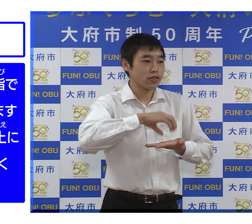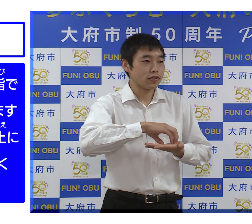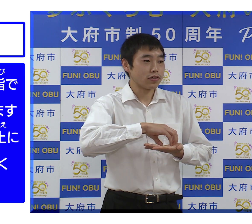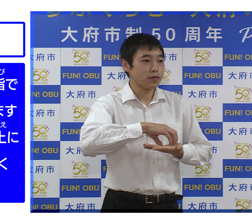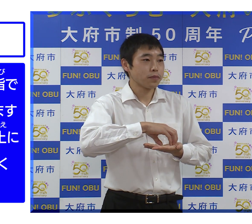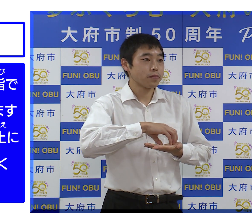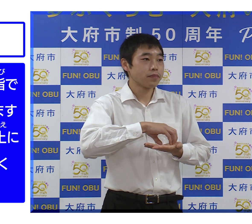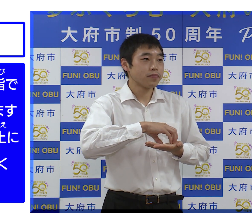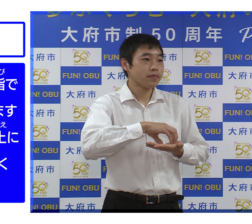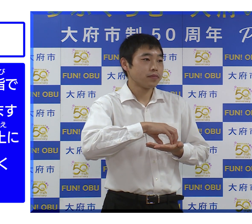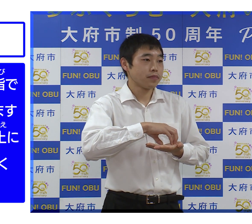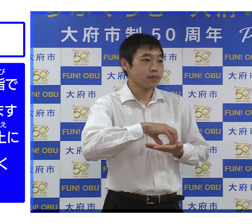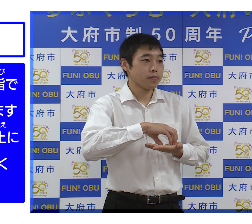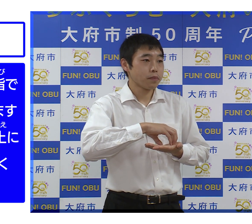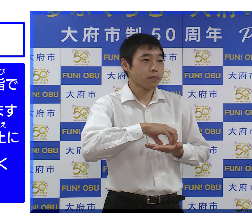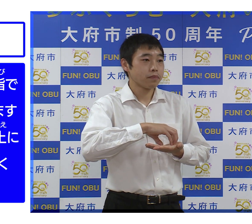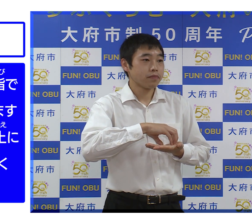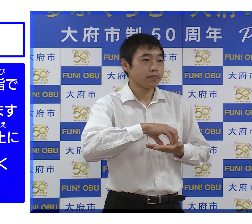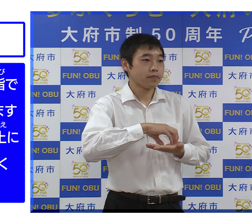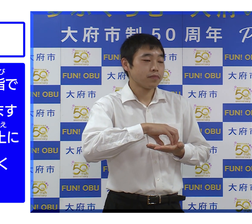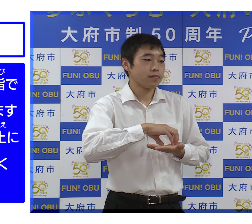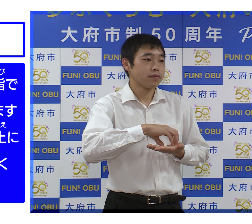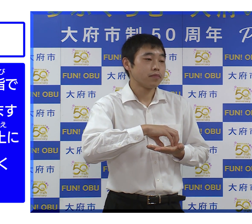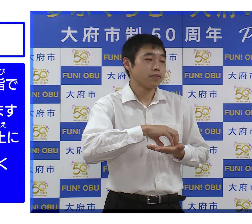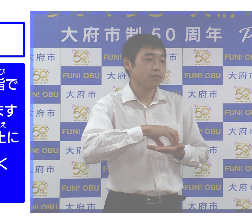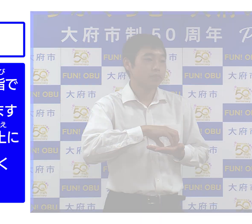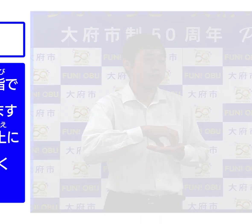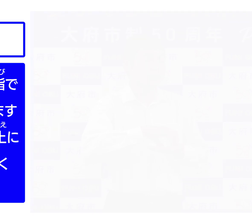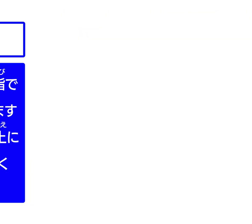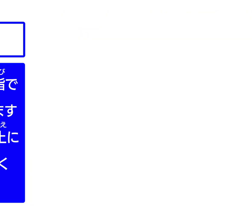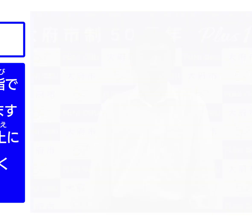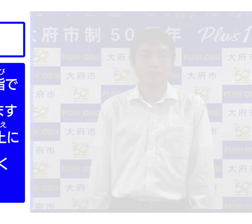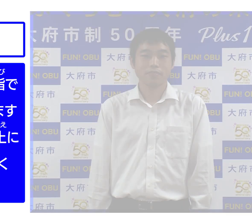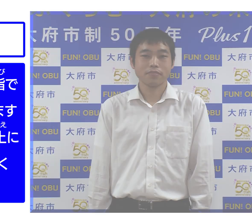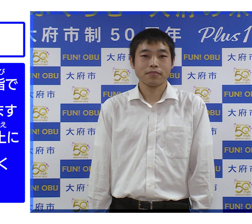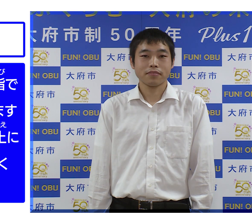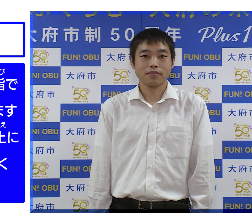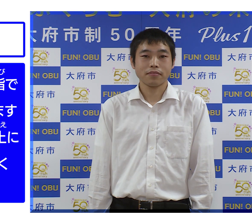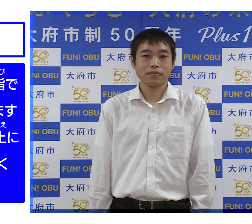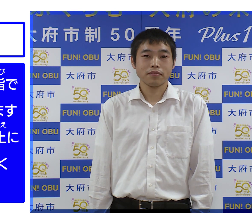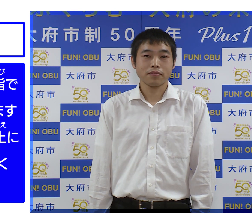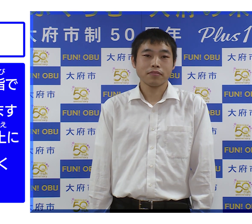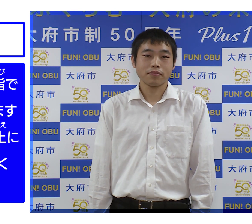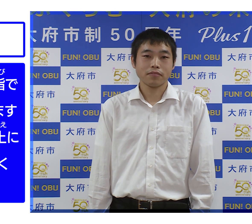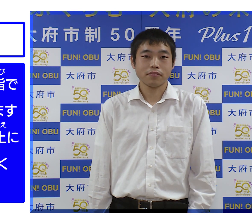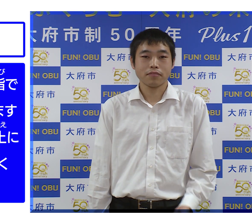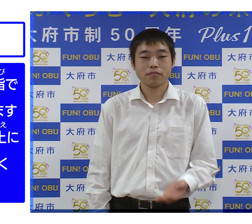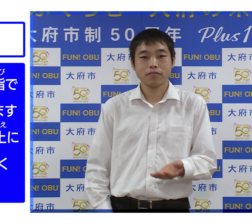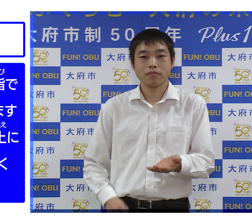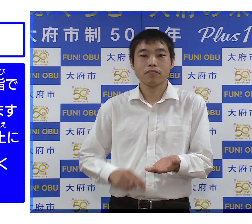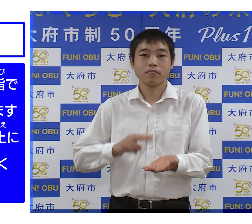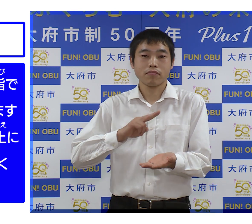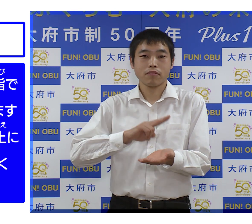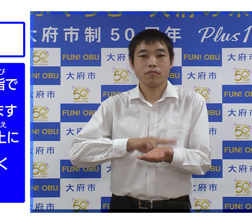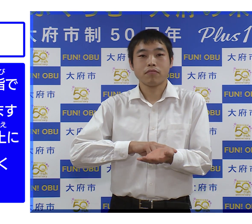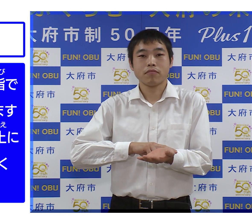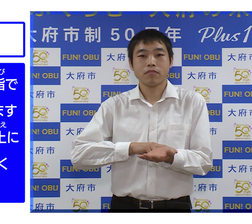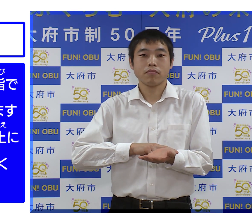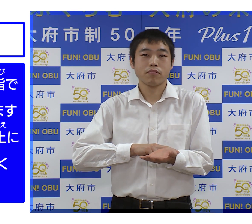医療証片手人差し指と中指で逆を測るようにします